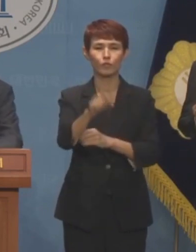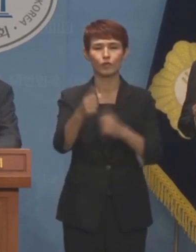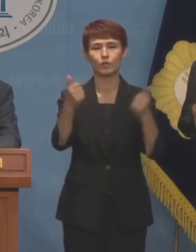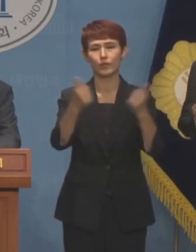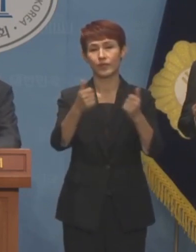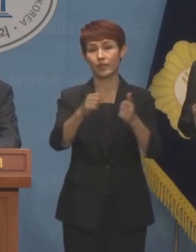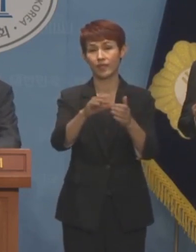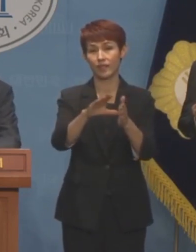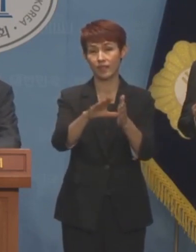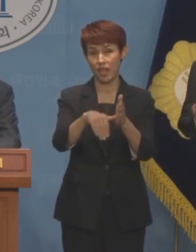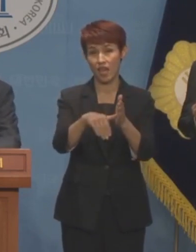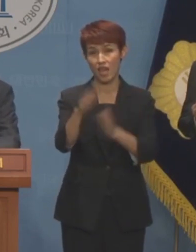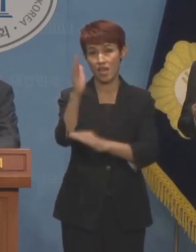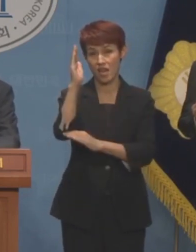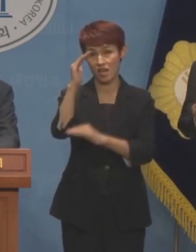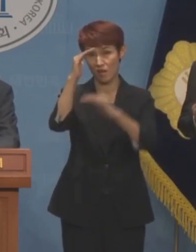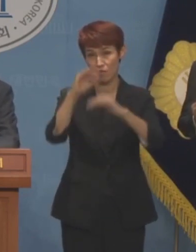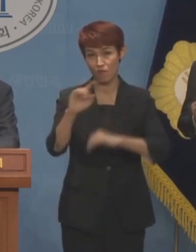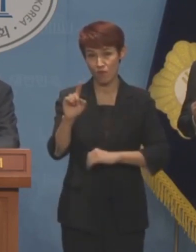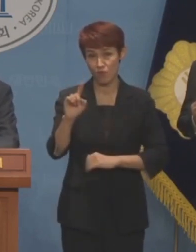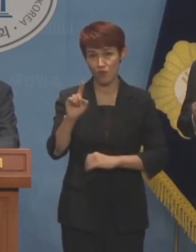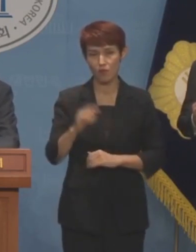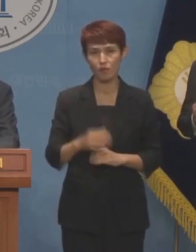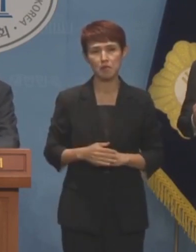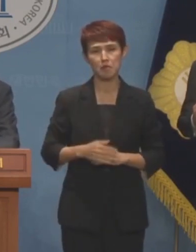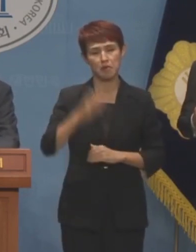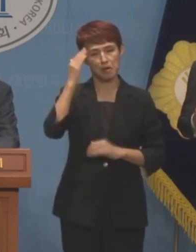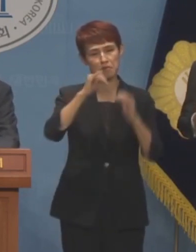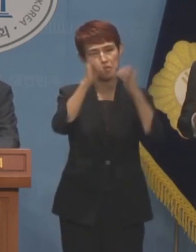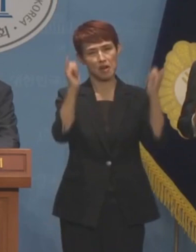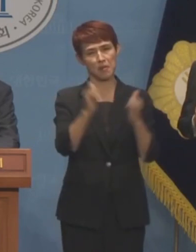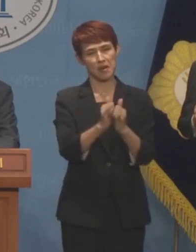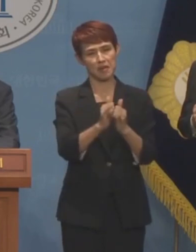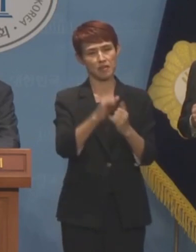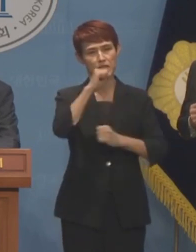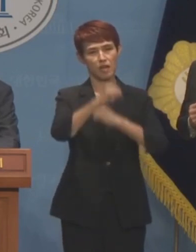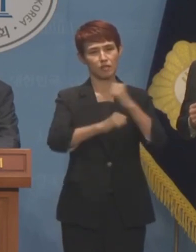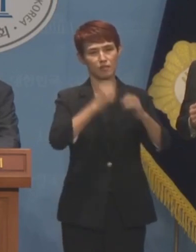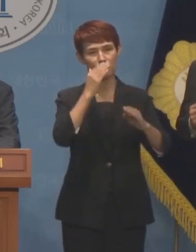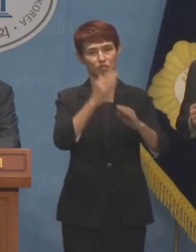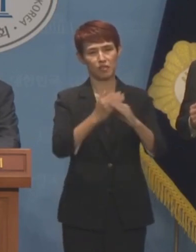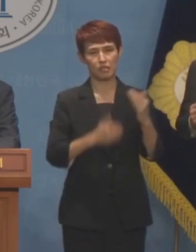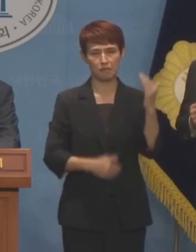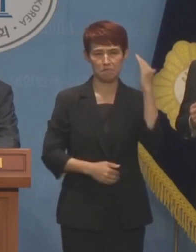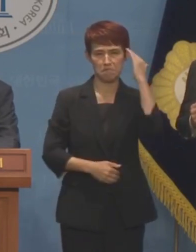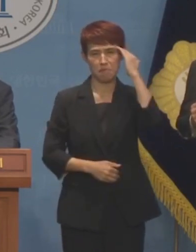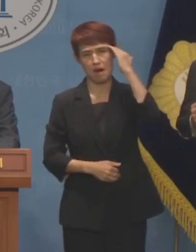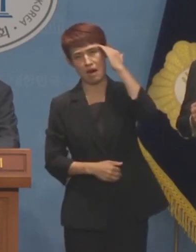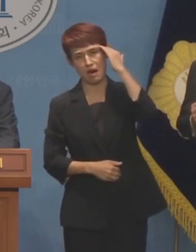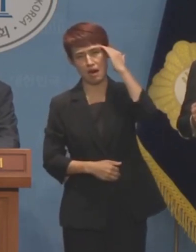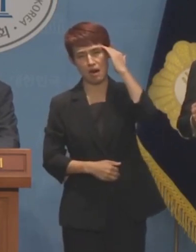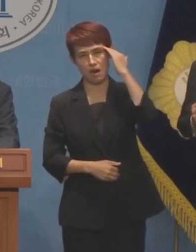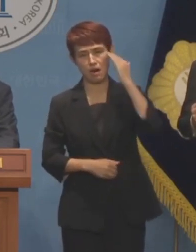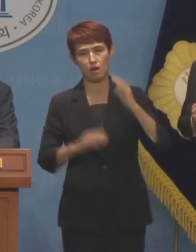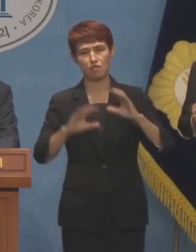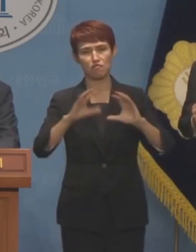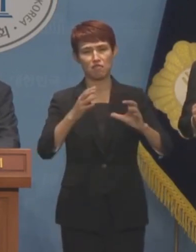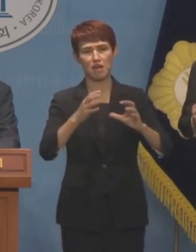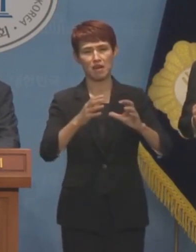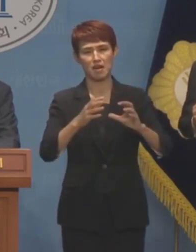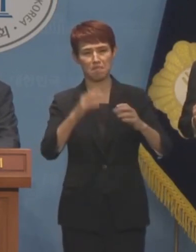중에 이런 얘기를 했습니다. 우리 사회 내부에는 자유민주주의 체제를 위협하는 반국가